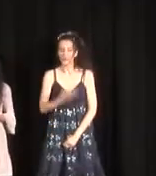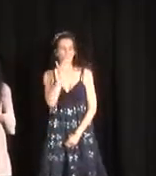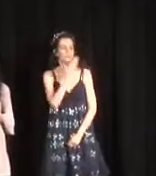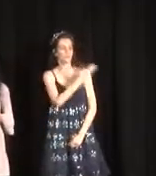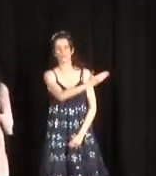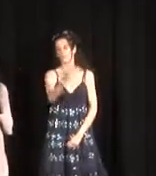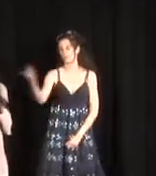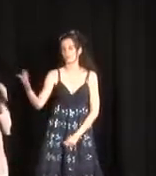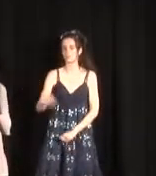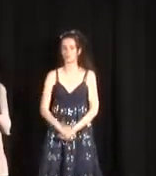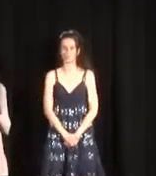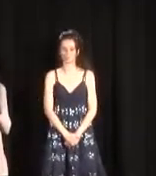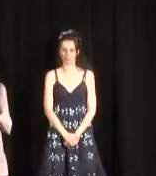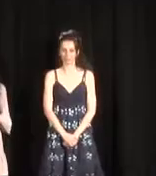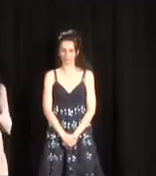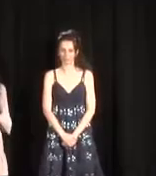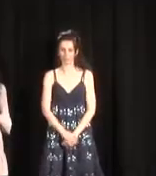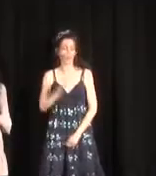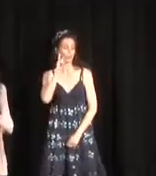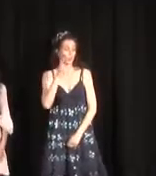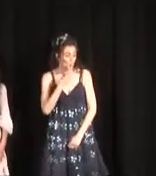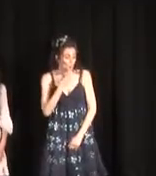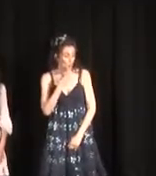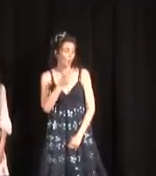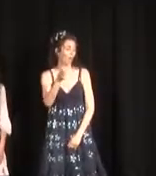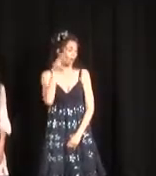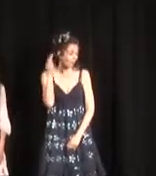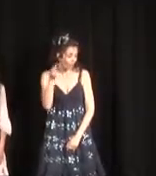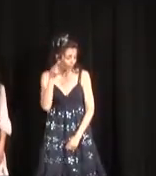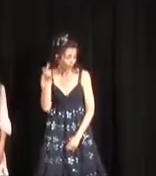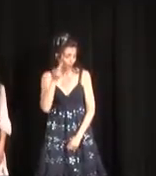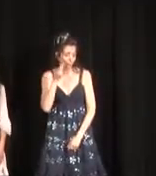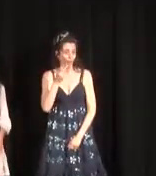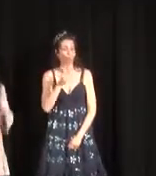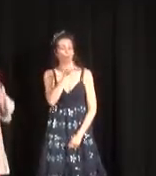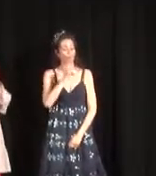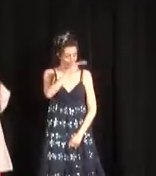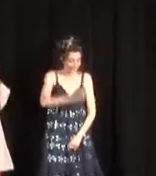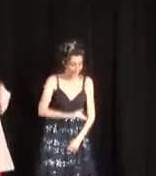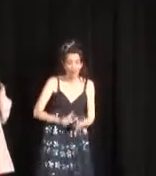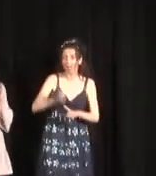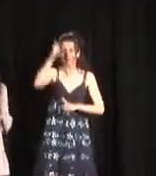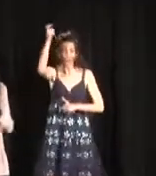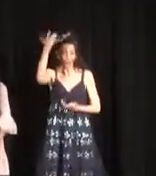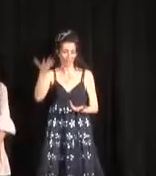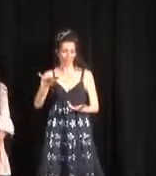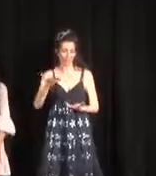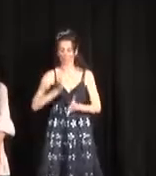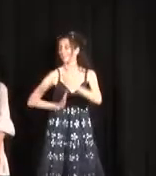Bonjour à tous, sourds, entendants, petits et grands. Il était une fois les